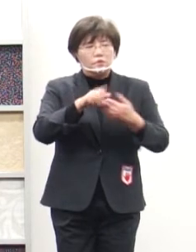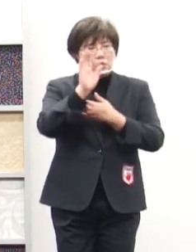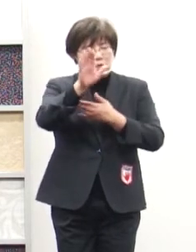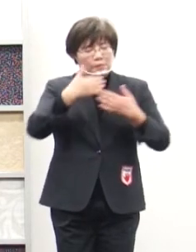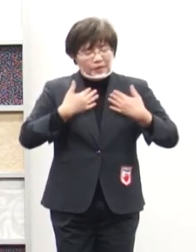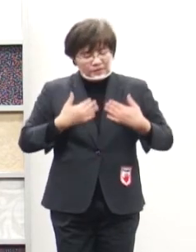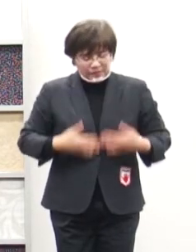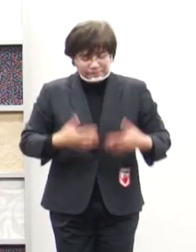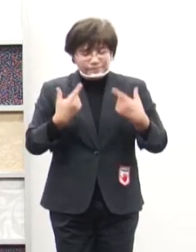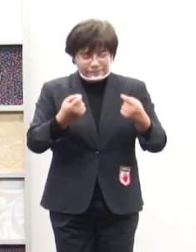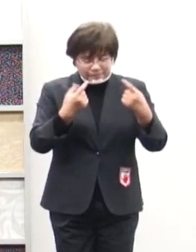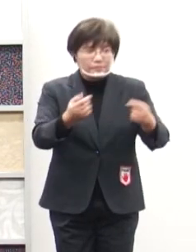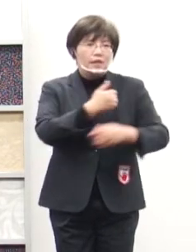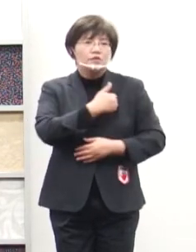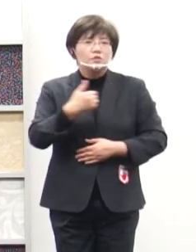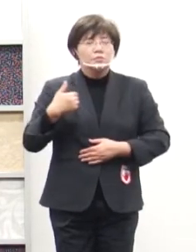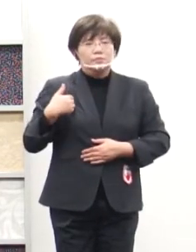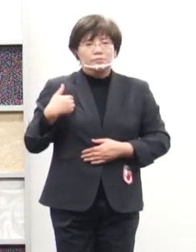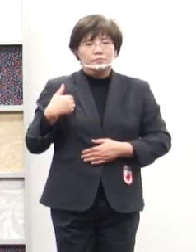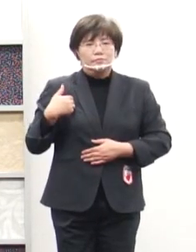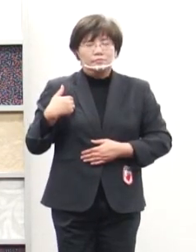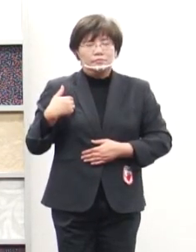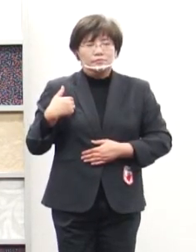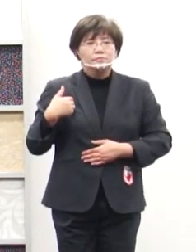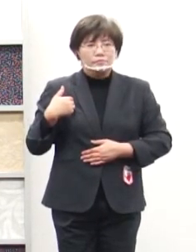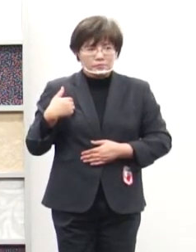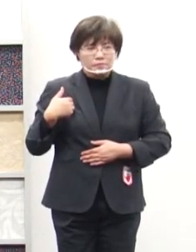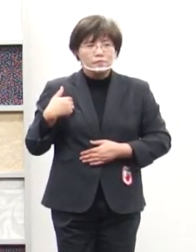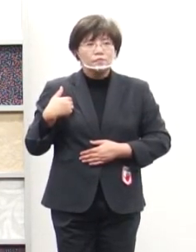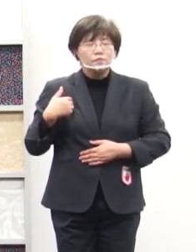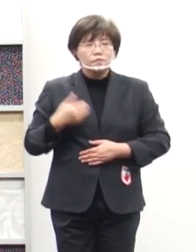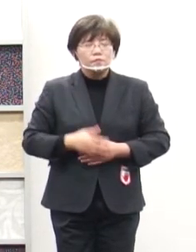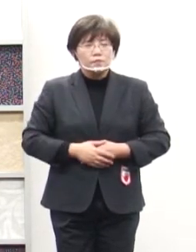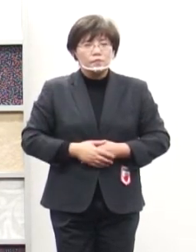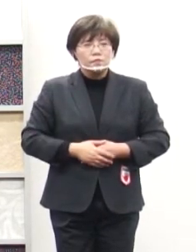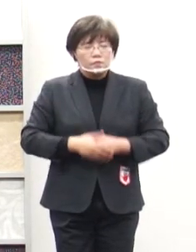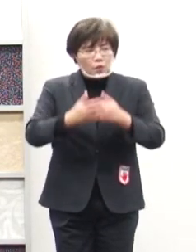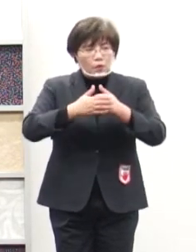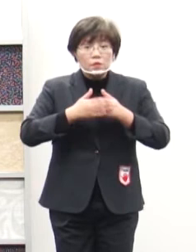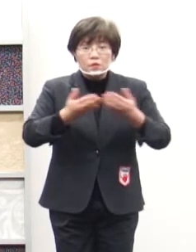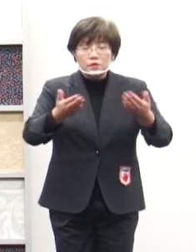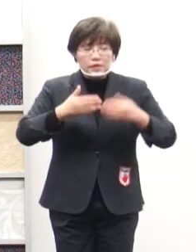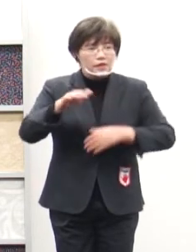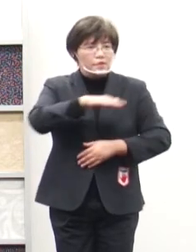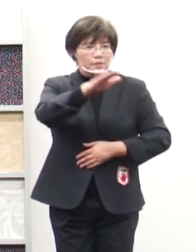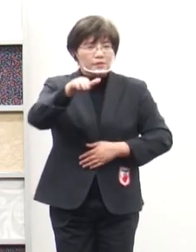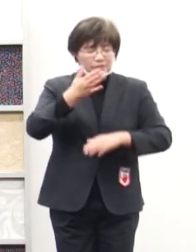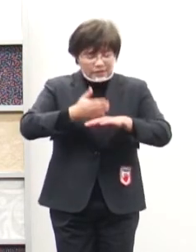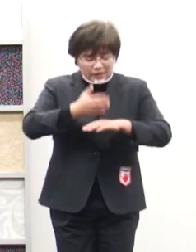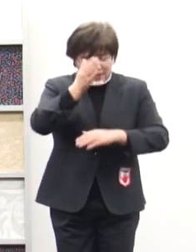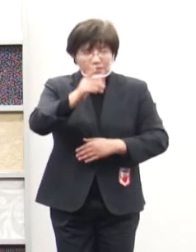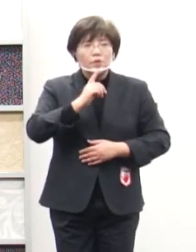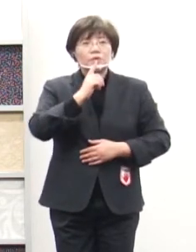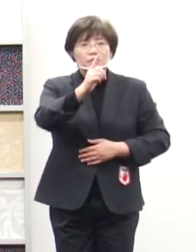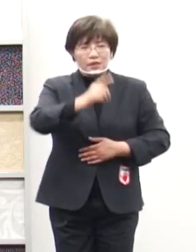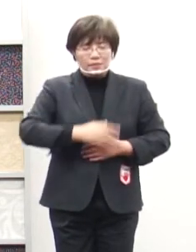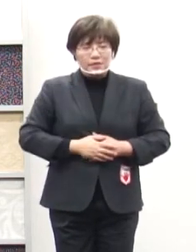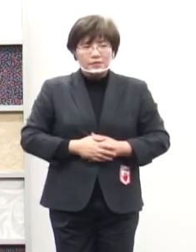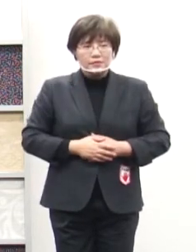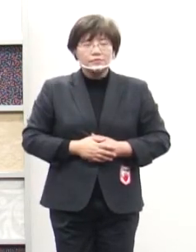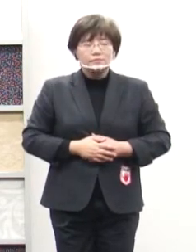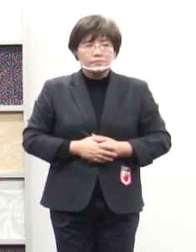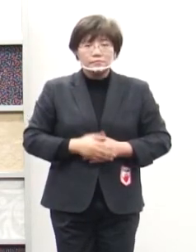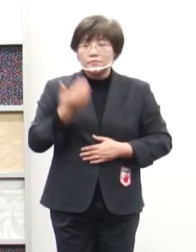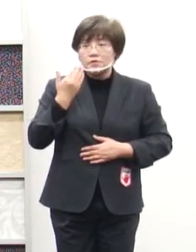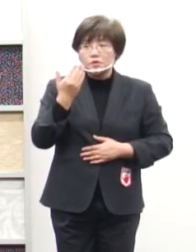った、ということで、まあ、これを講じていただいたです、皆様に、感謝を申し上げます、 はい。その